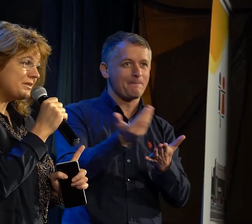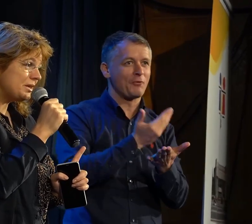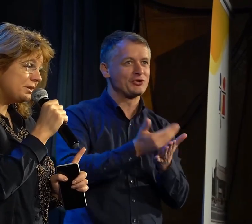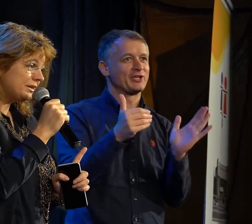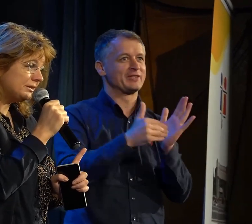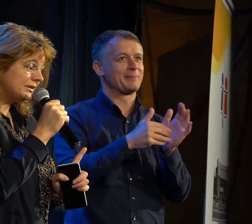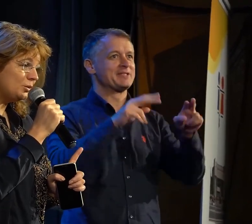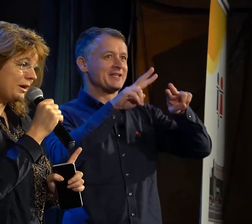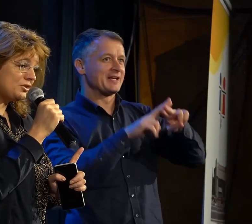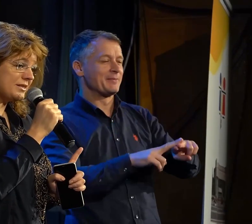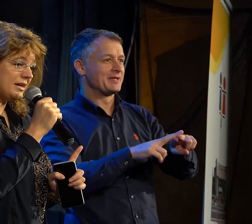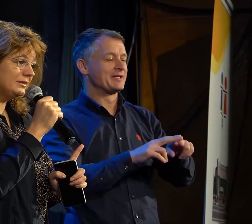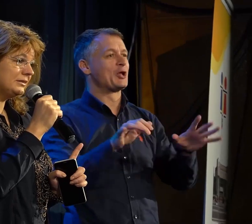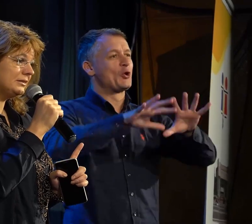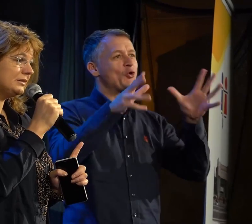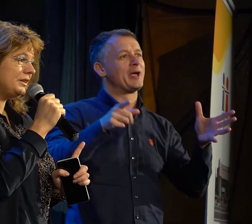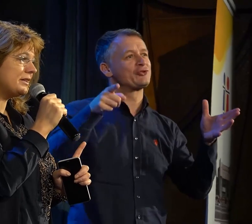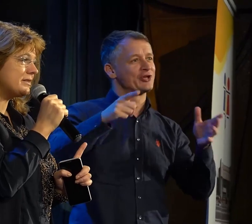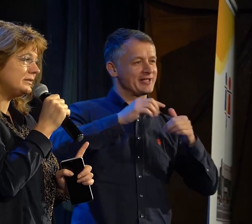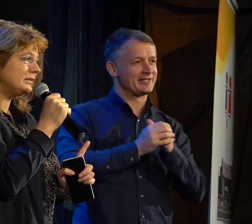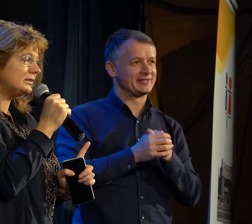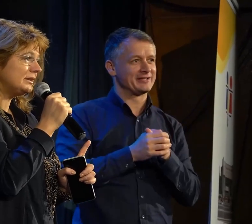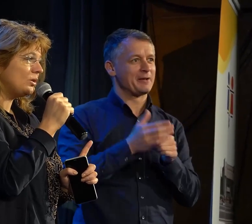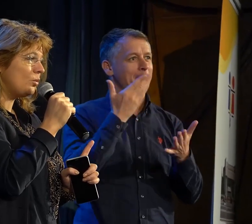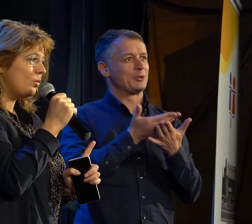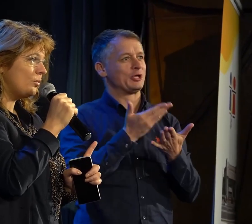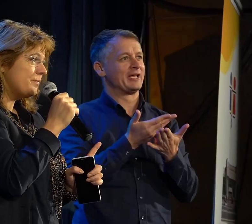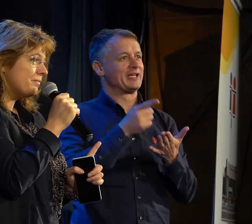Poveștile trebuie să rămână în lumea aceasta, fiindcă sunt